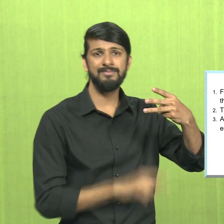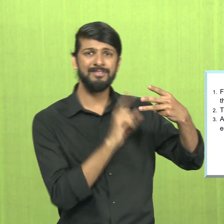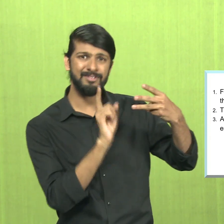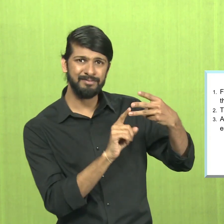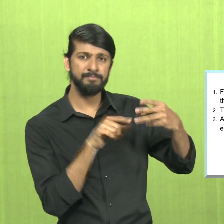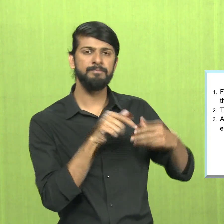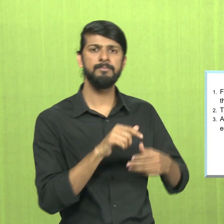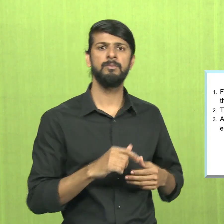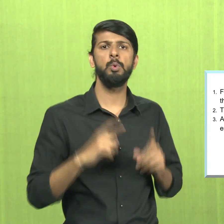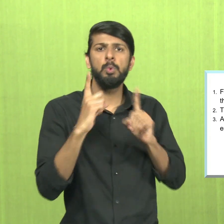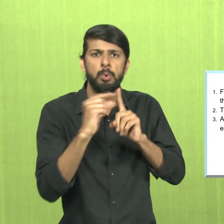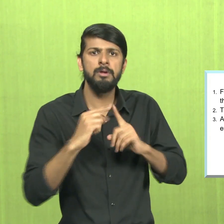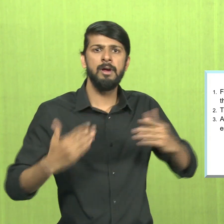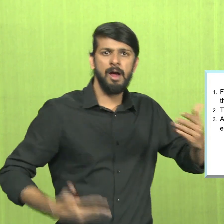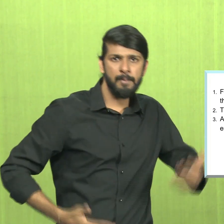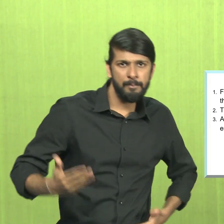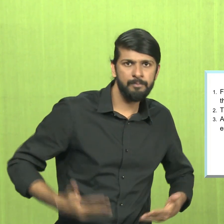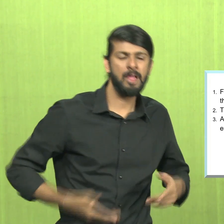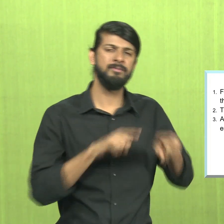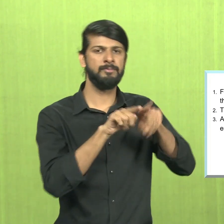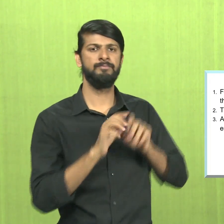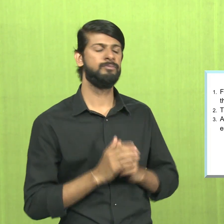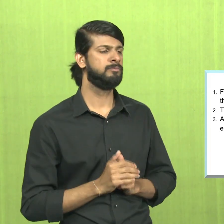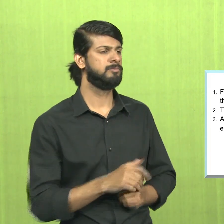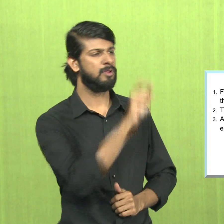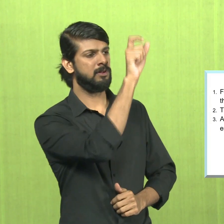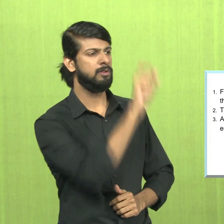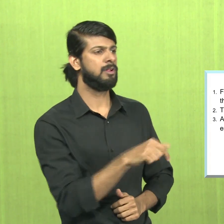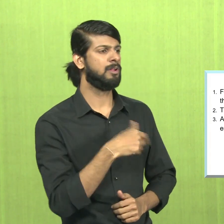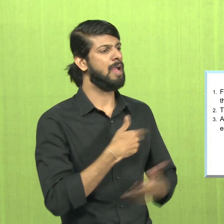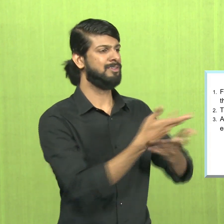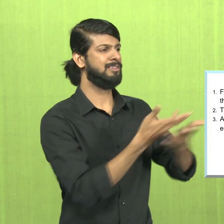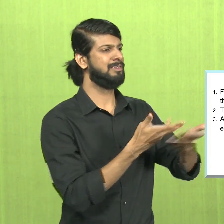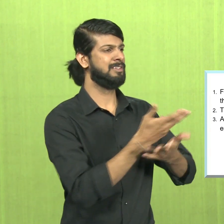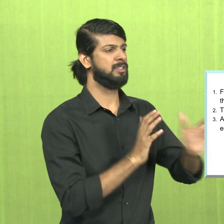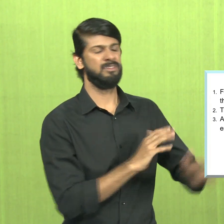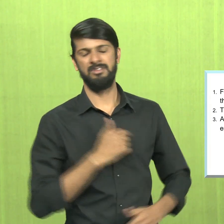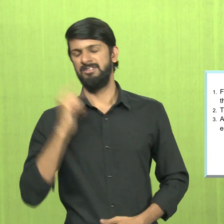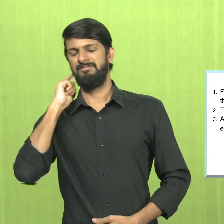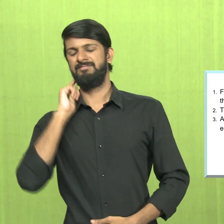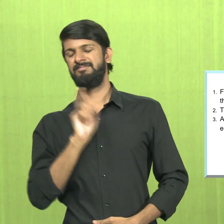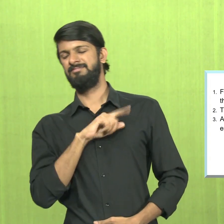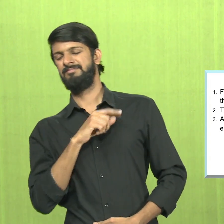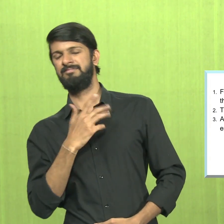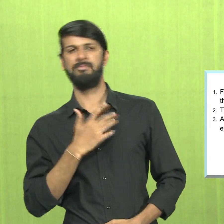ए न्यू के दिन राइट कंडक्ट टेल्स आफ बिहेवियर अप्रोच शो f2